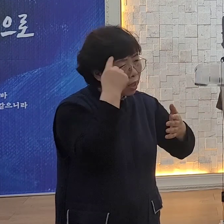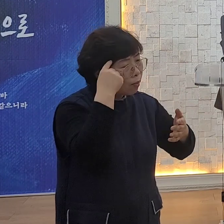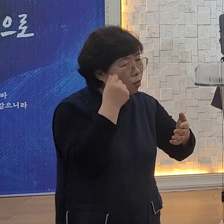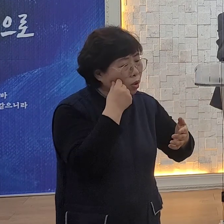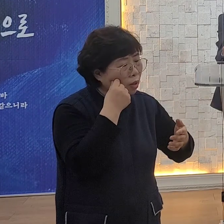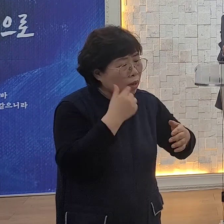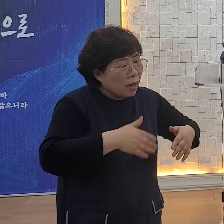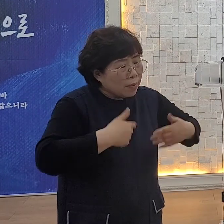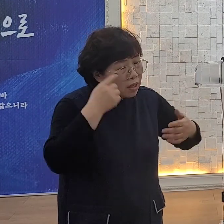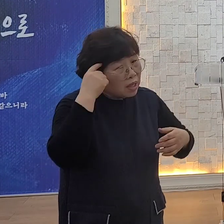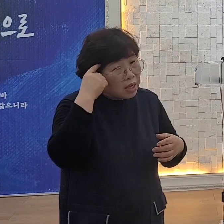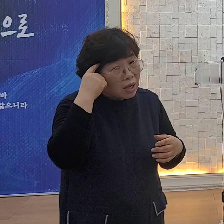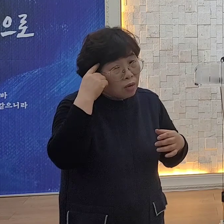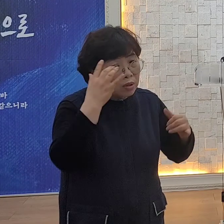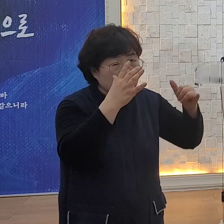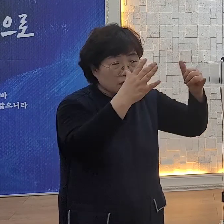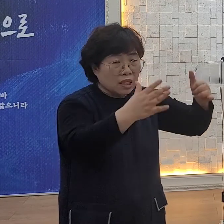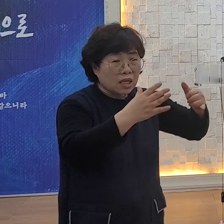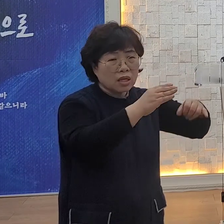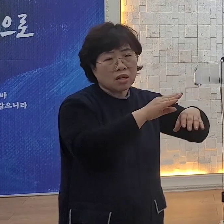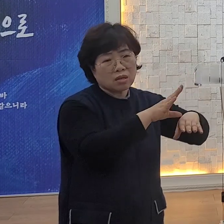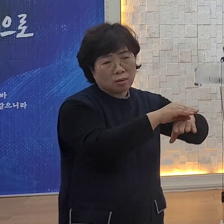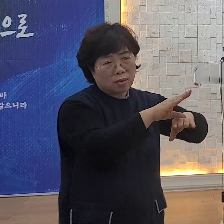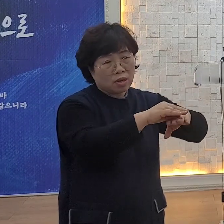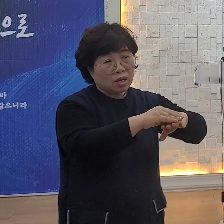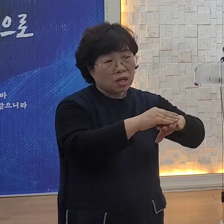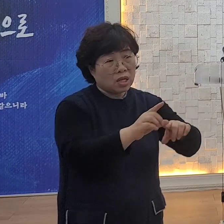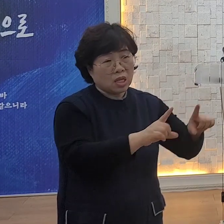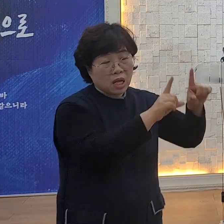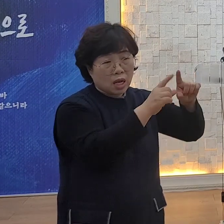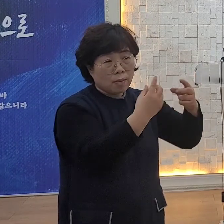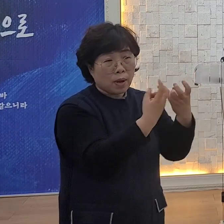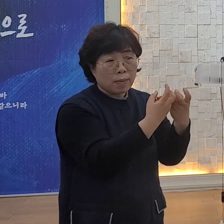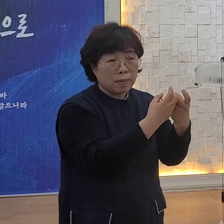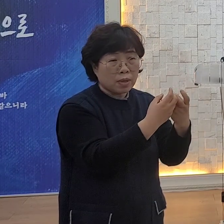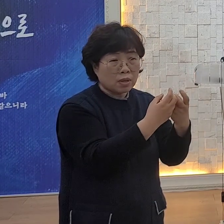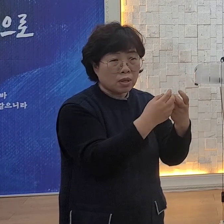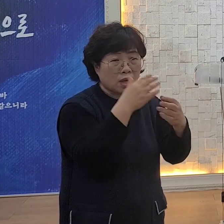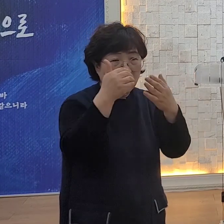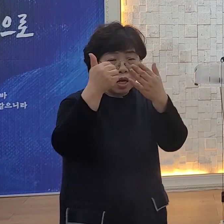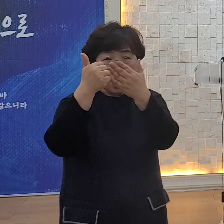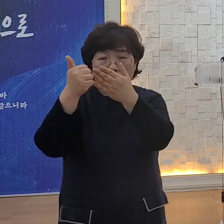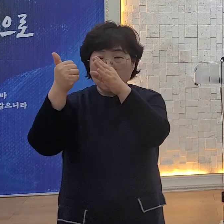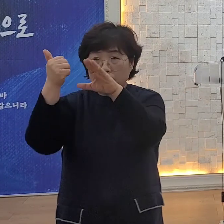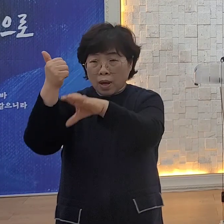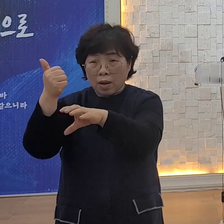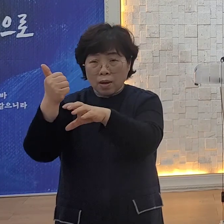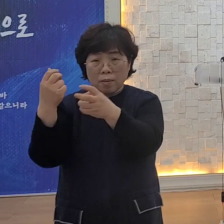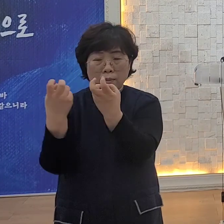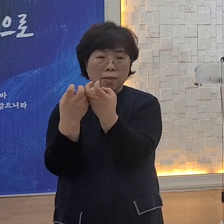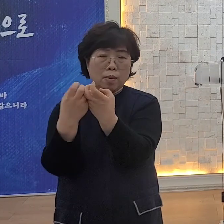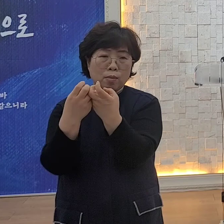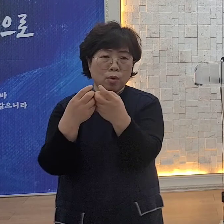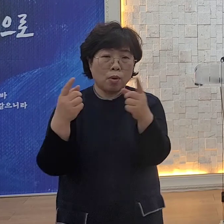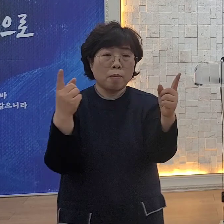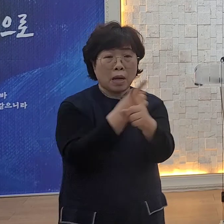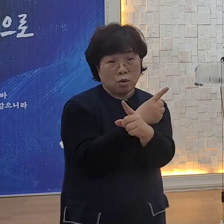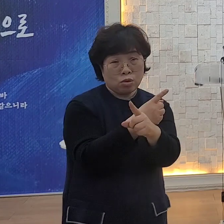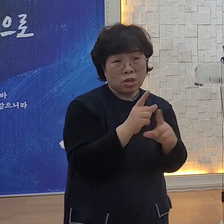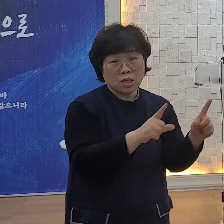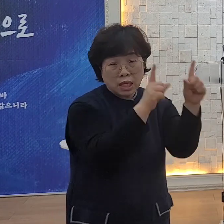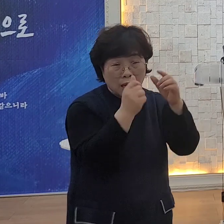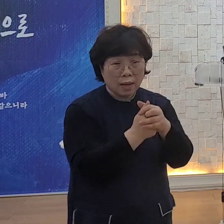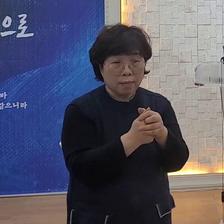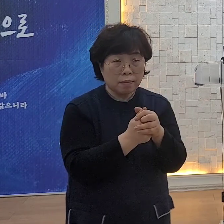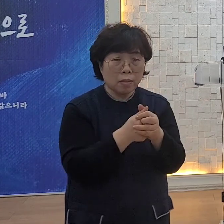생각하던 모든 그 세상의 영리를 이제 다시 하나님의 순리로, 진리로 바꾸어 나가는 삶. 이 진리가